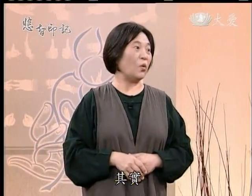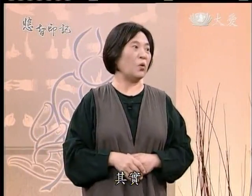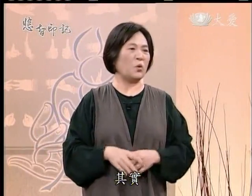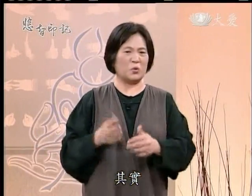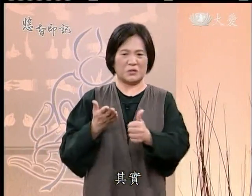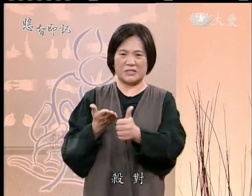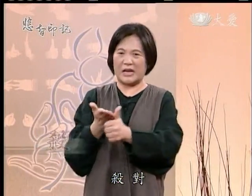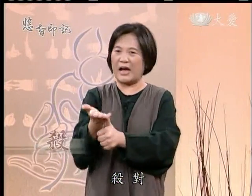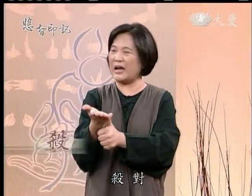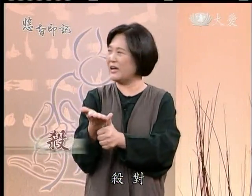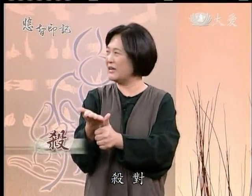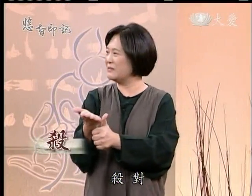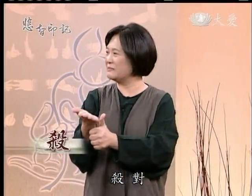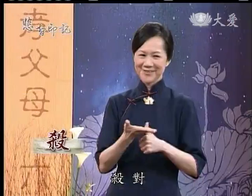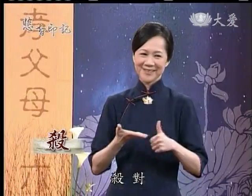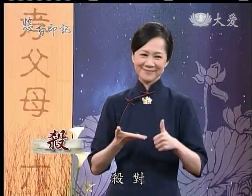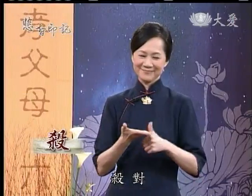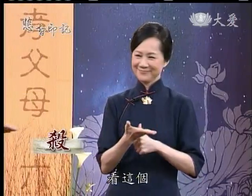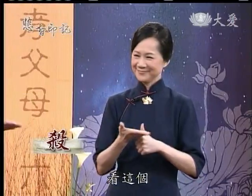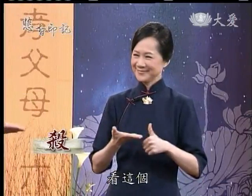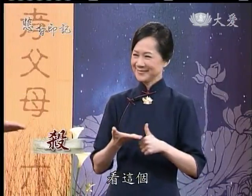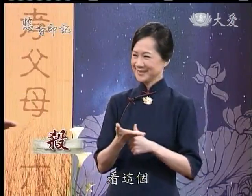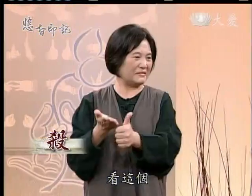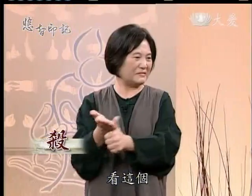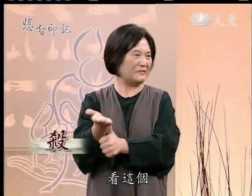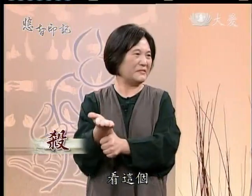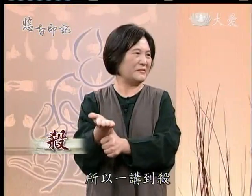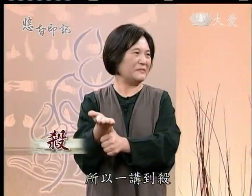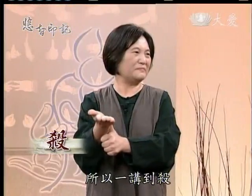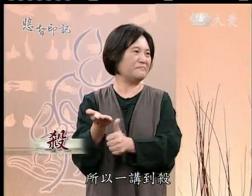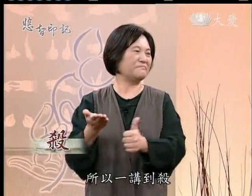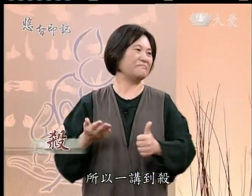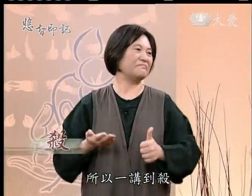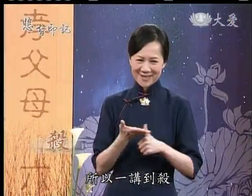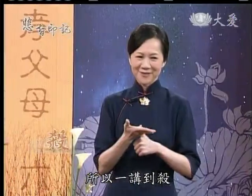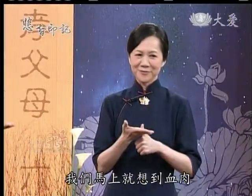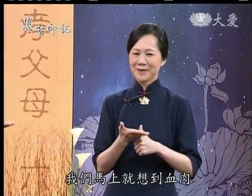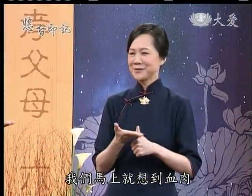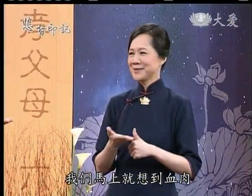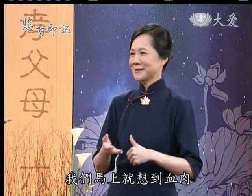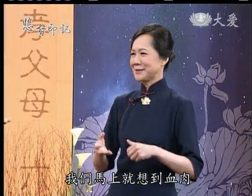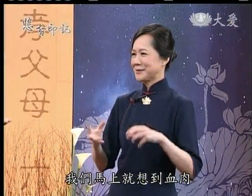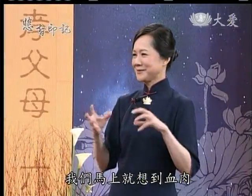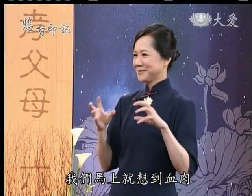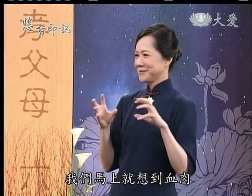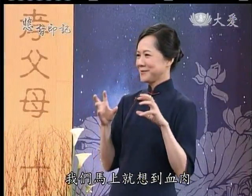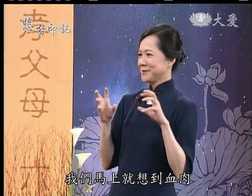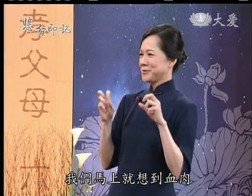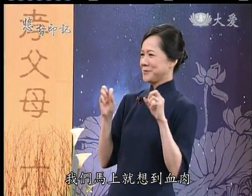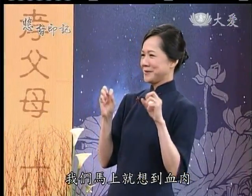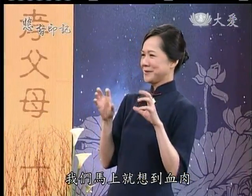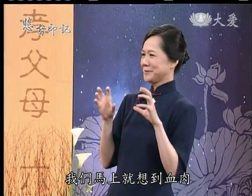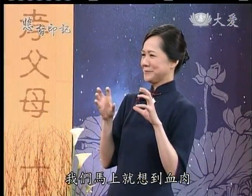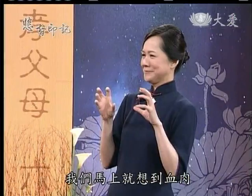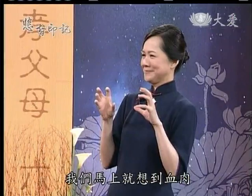其实、 哦、杀， 对， 你看这个， 所以一讲到杀，我马上就想到血肉，